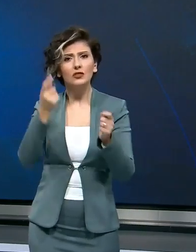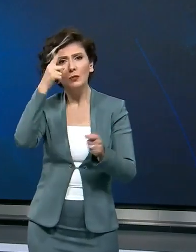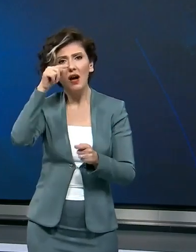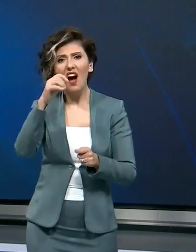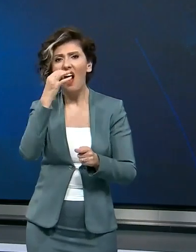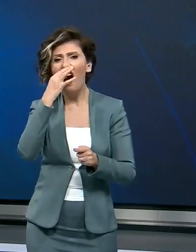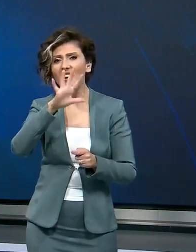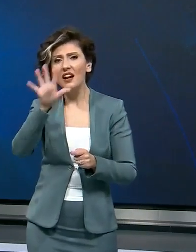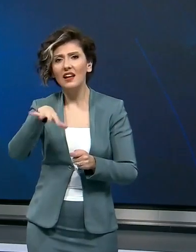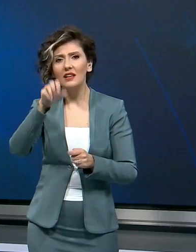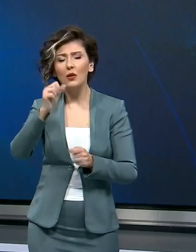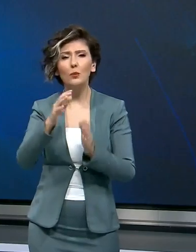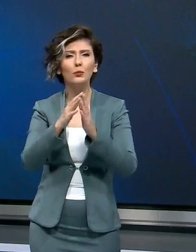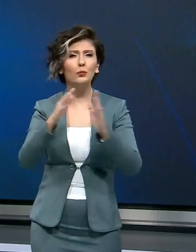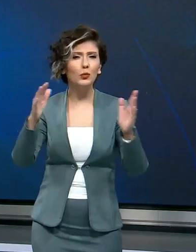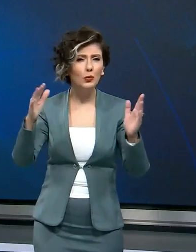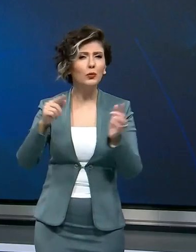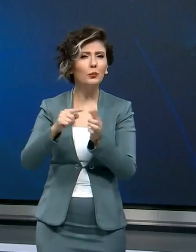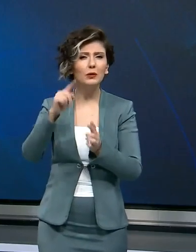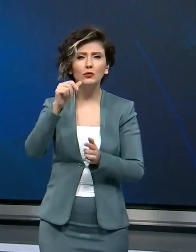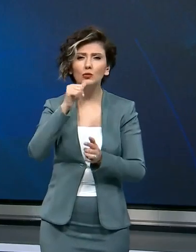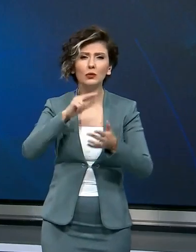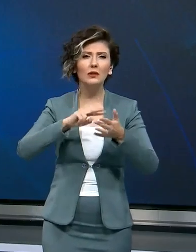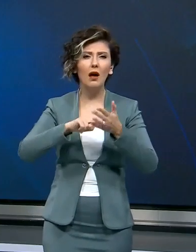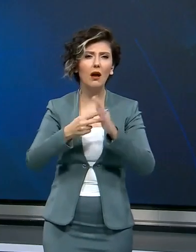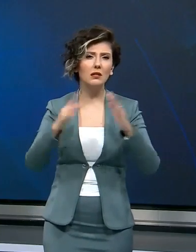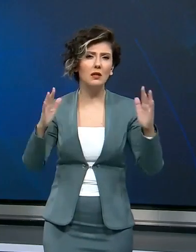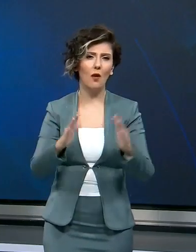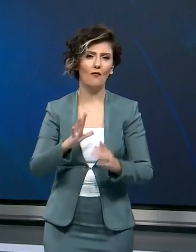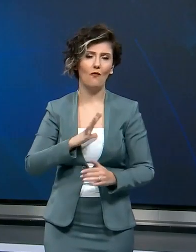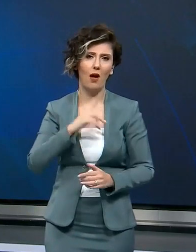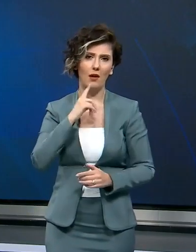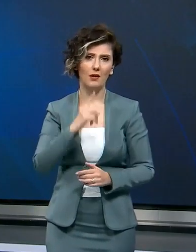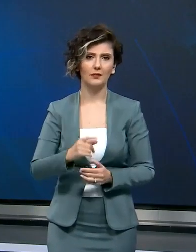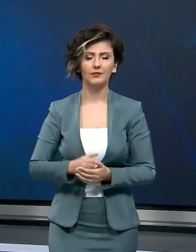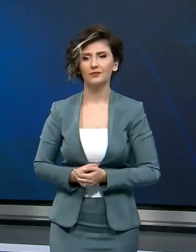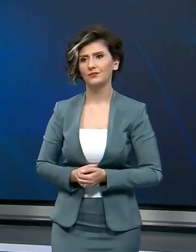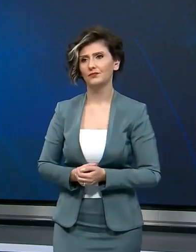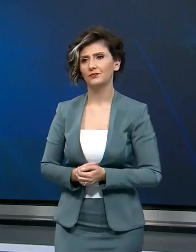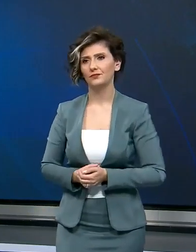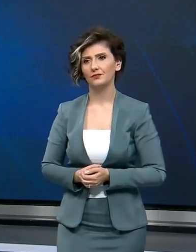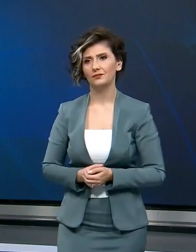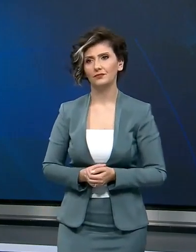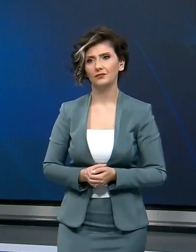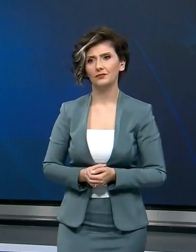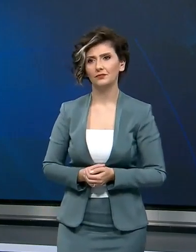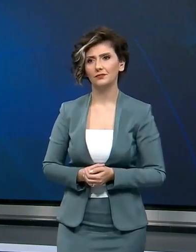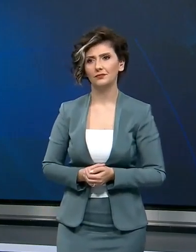Çalışmalar sayesinde Ankara genelinde büyük miktarda su tasarrufu sağlandı.